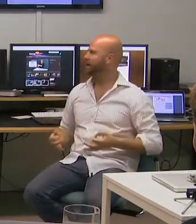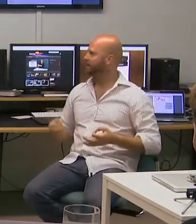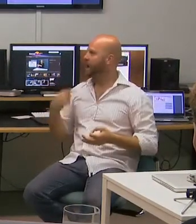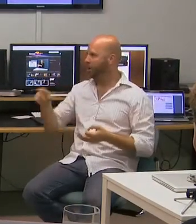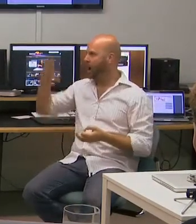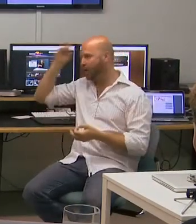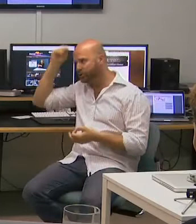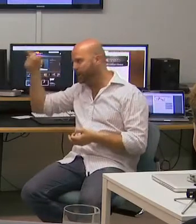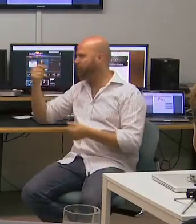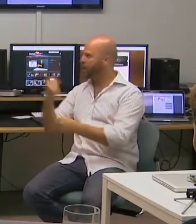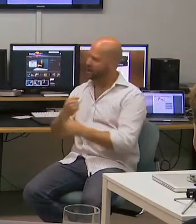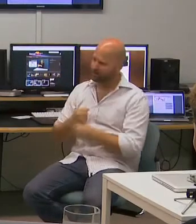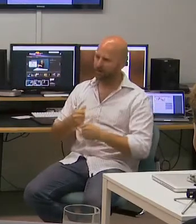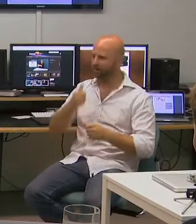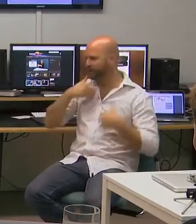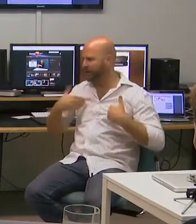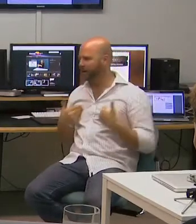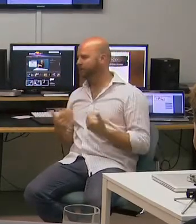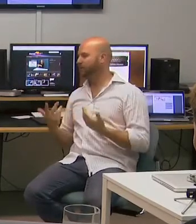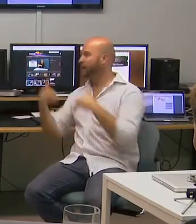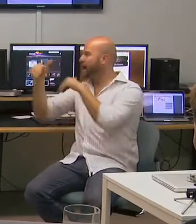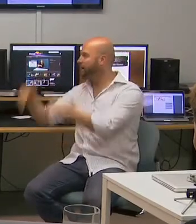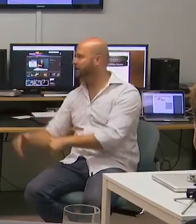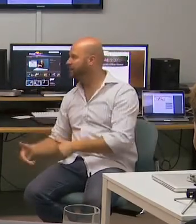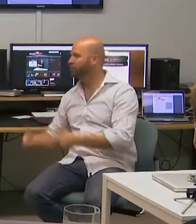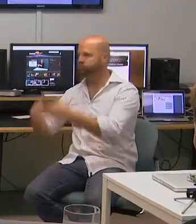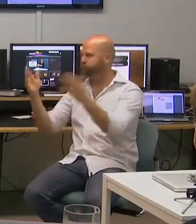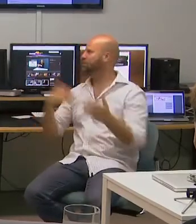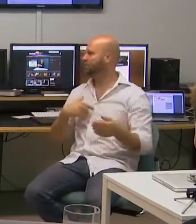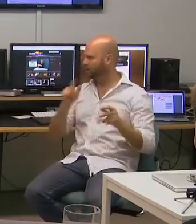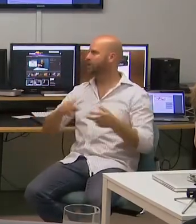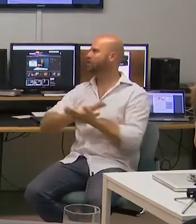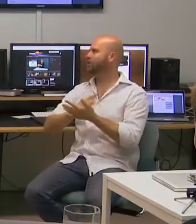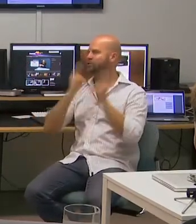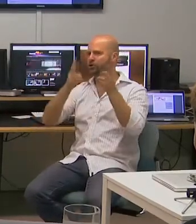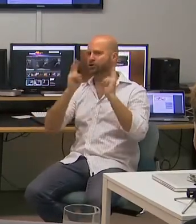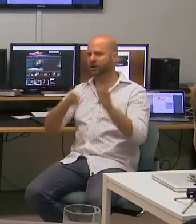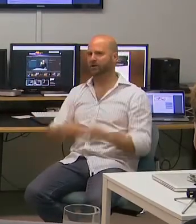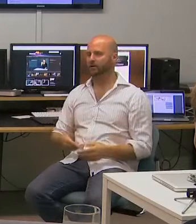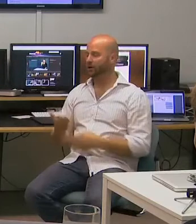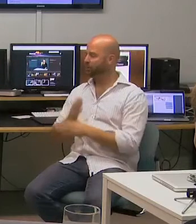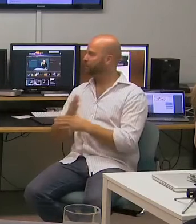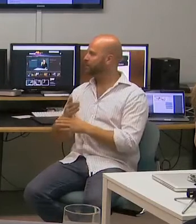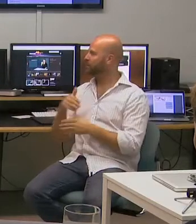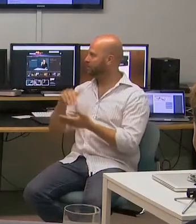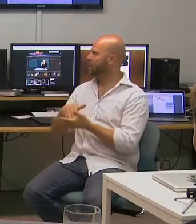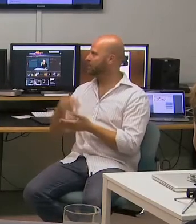eine Arbeitsverfügung, ich habe auch ein Recht auf Dolmetscher. Ich habe auch, also für private Sachen und so kann ich